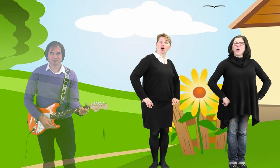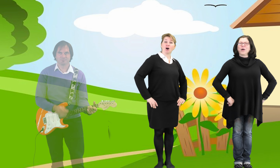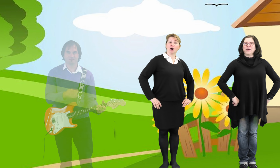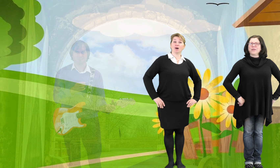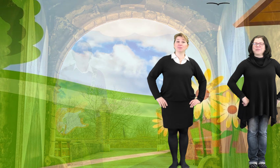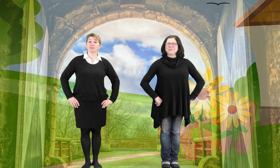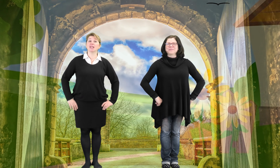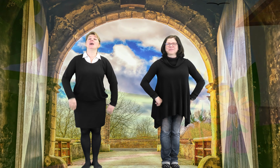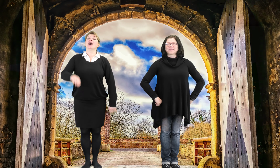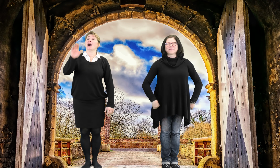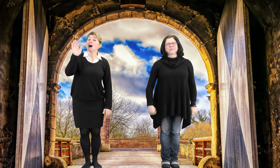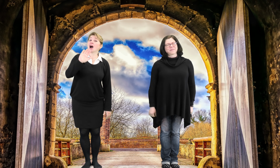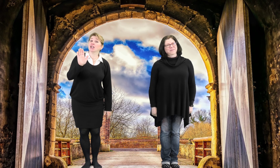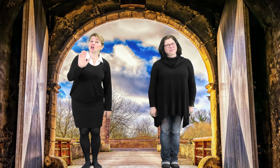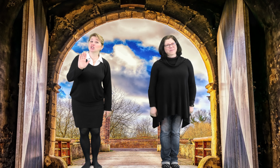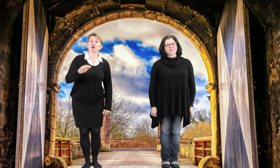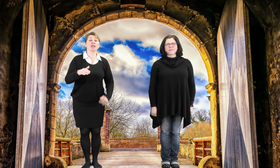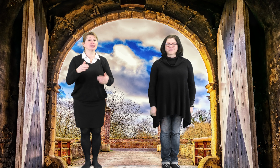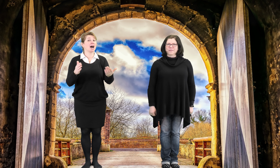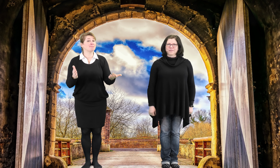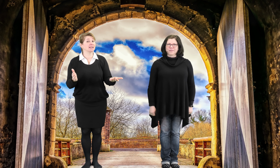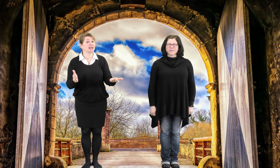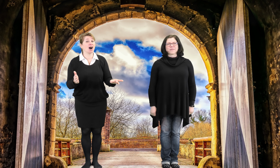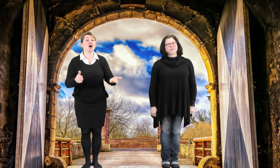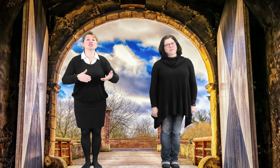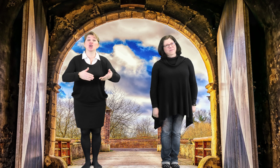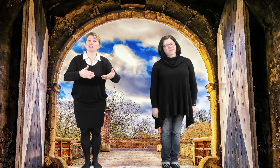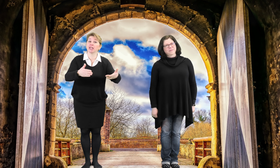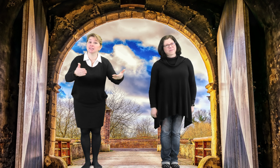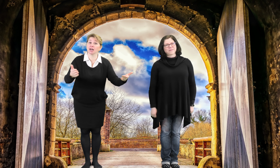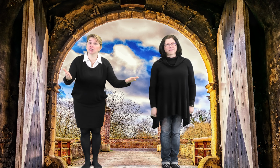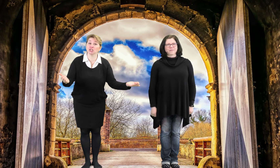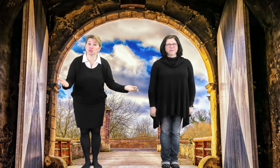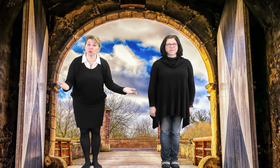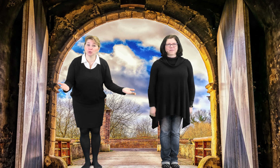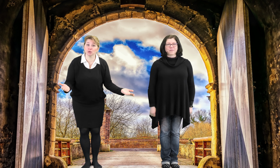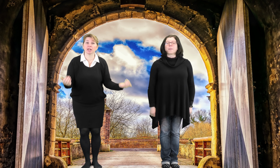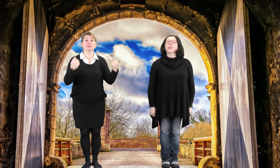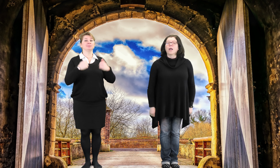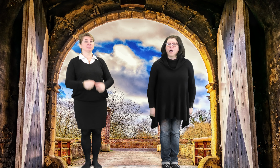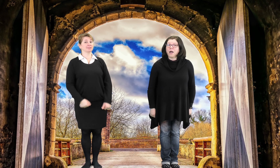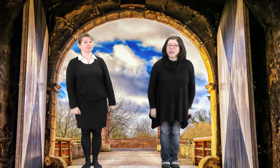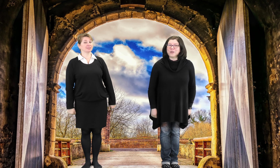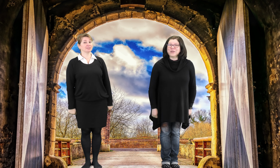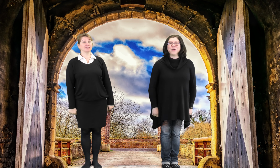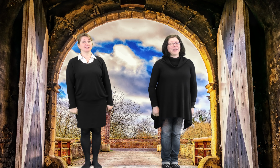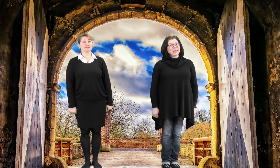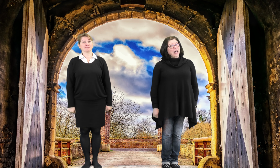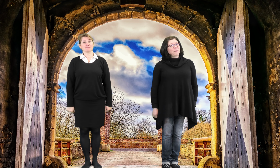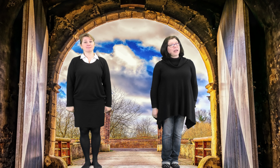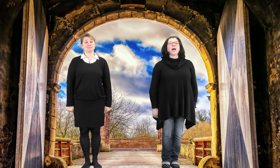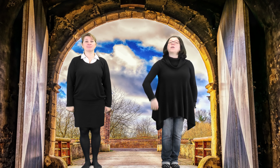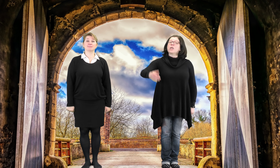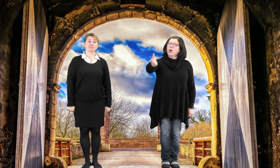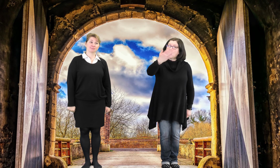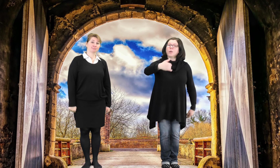froh. Hallo, du im Nachbarnhaus, öffne deine Türe. Hallo, du im